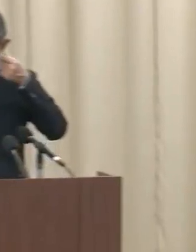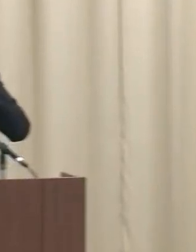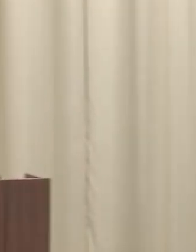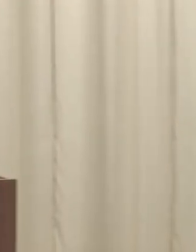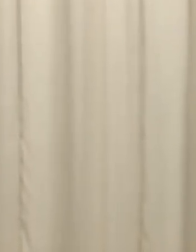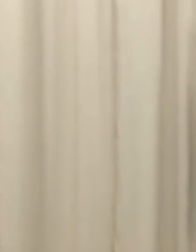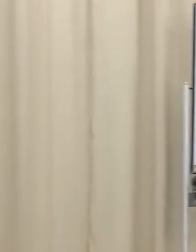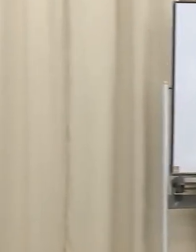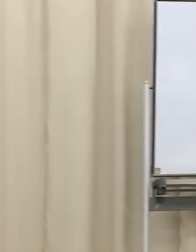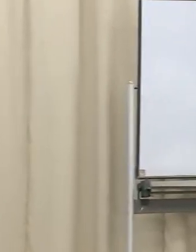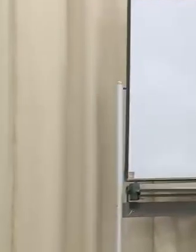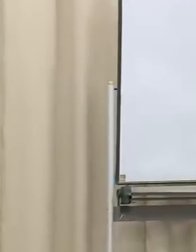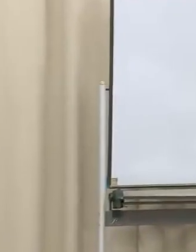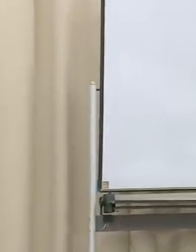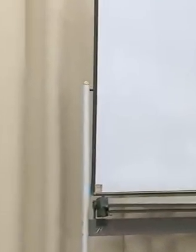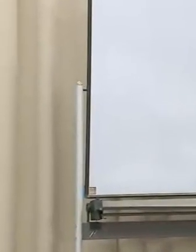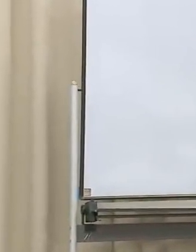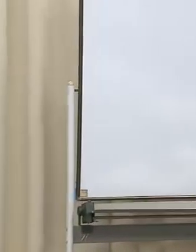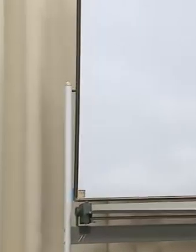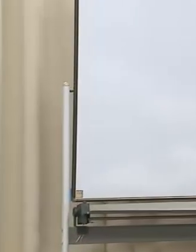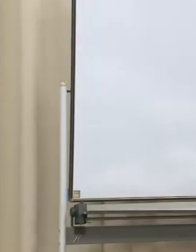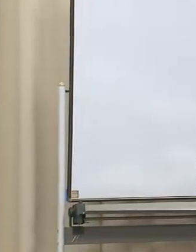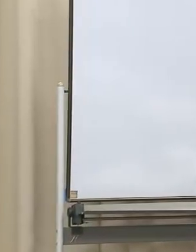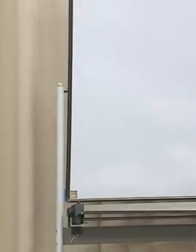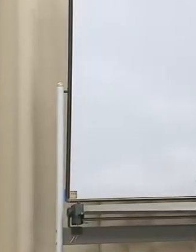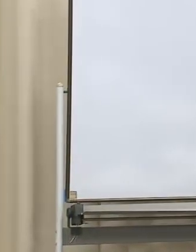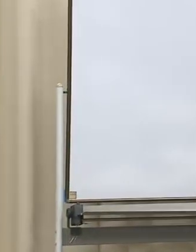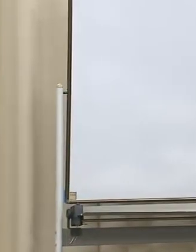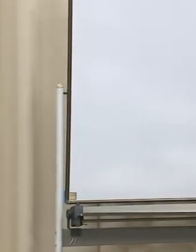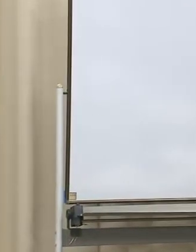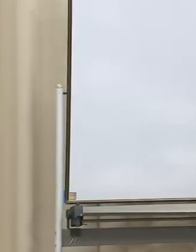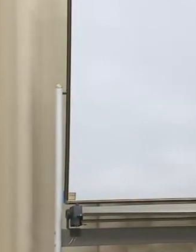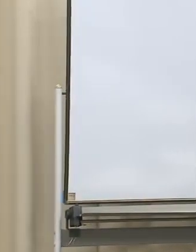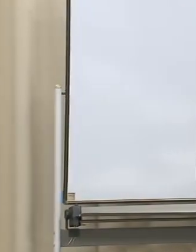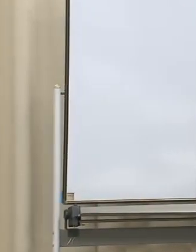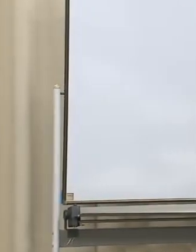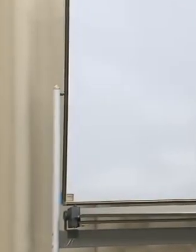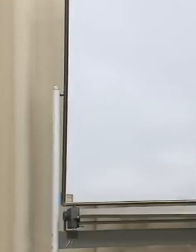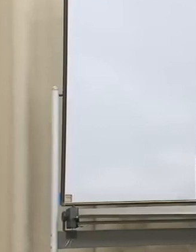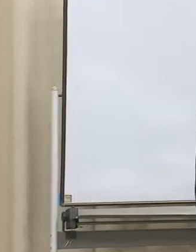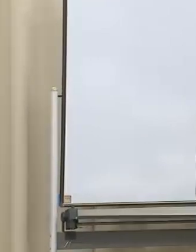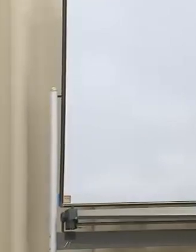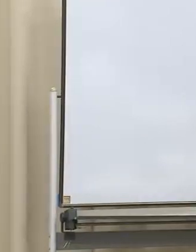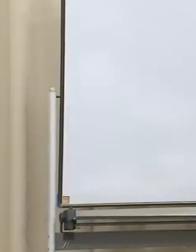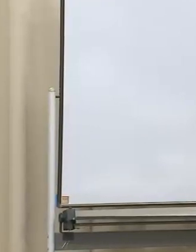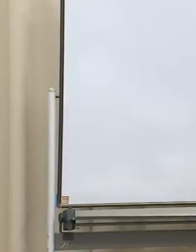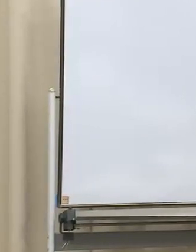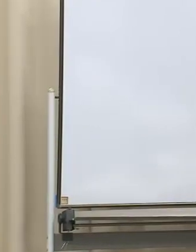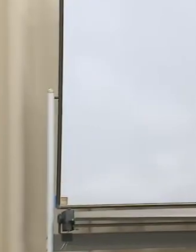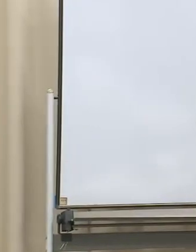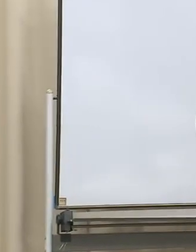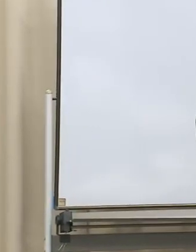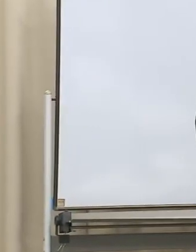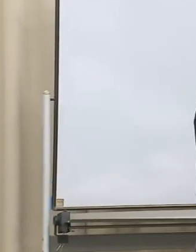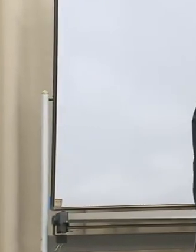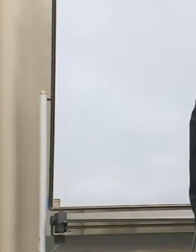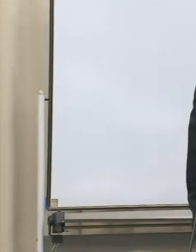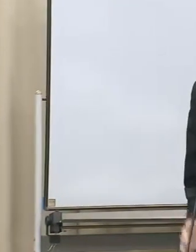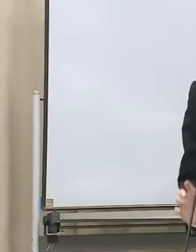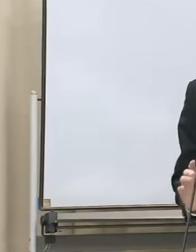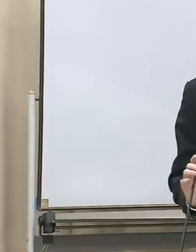します。お配りいたしました新型コロナウイルス感染症患者について、各8という資料でございます